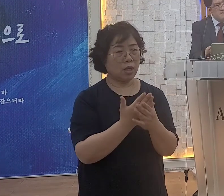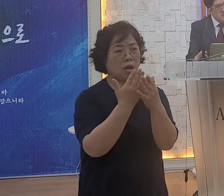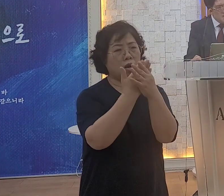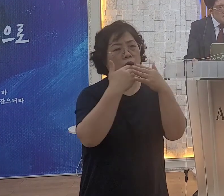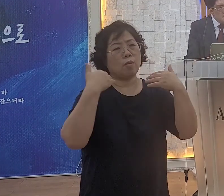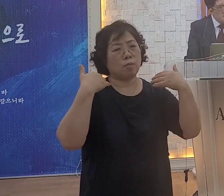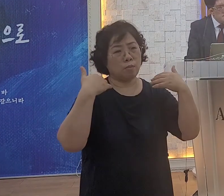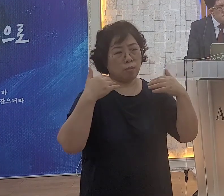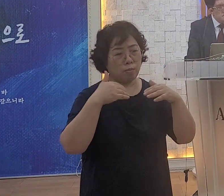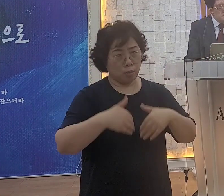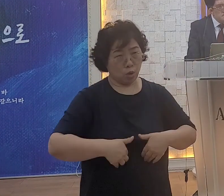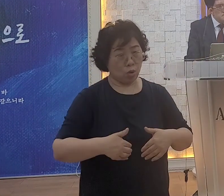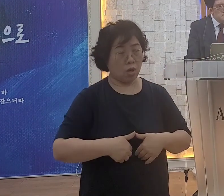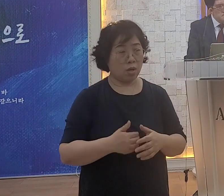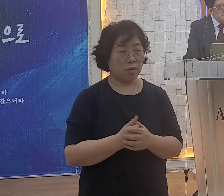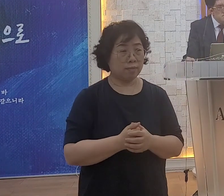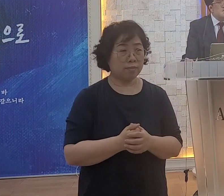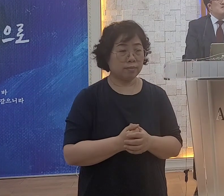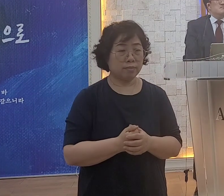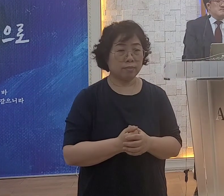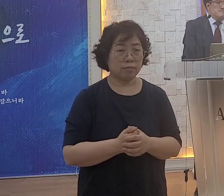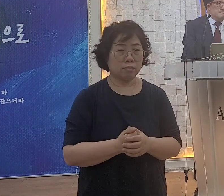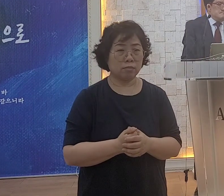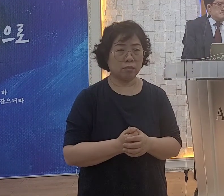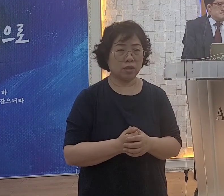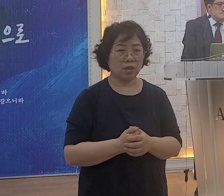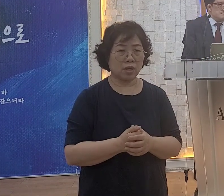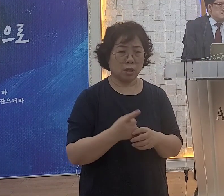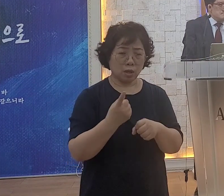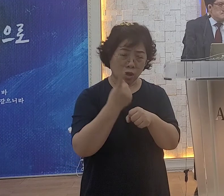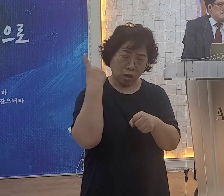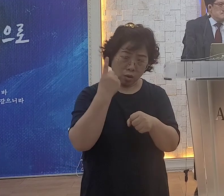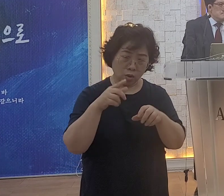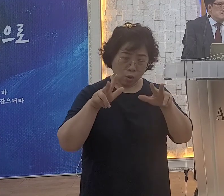더 못합니까? 문제가 있는 거예요.